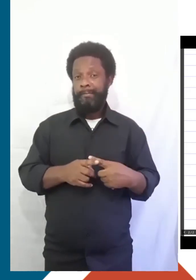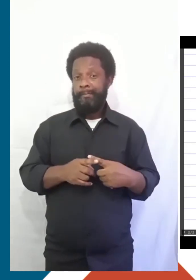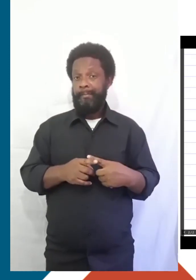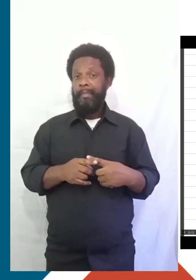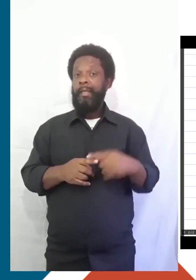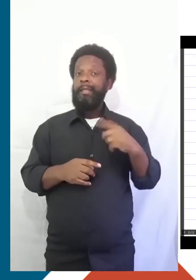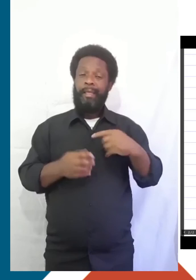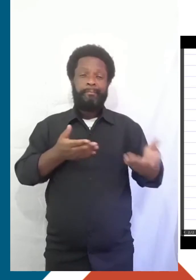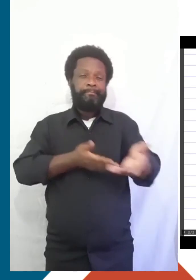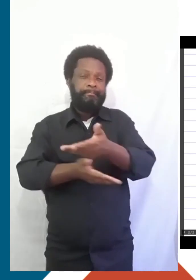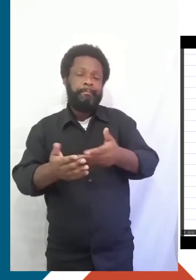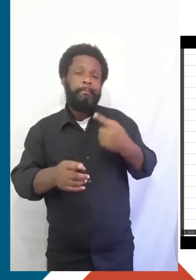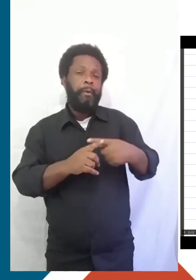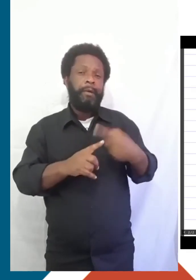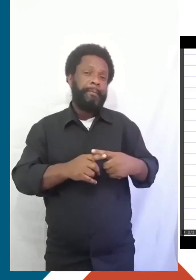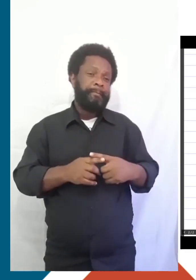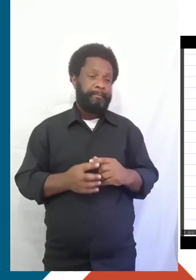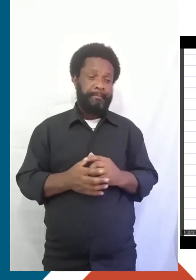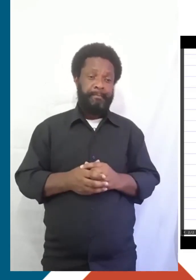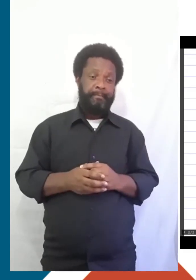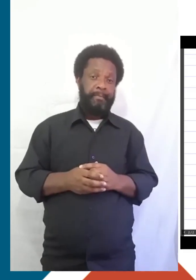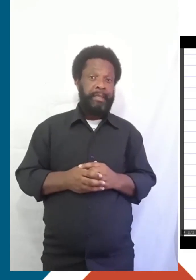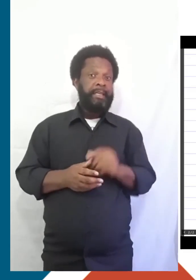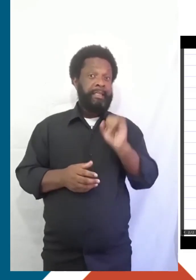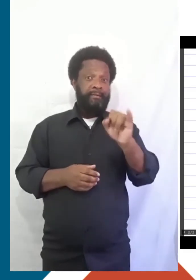por que a gente está falando dessas interações?